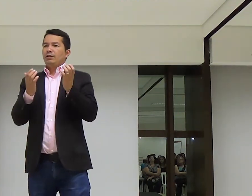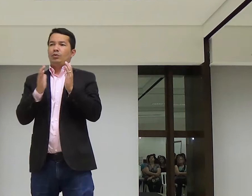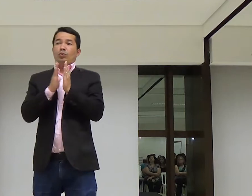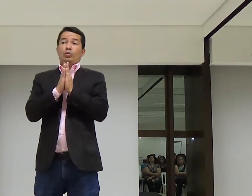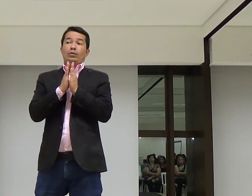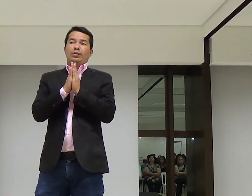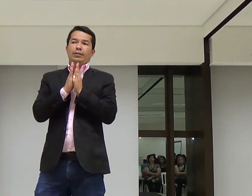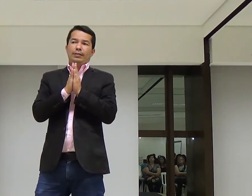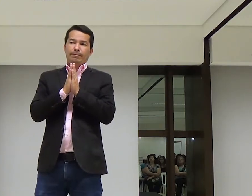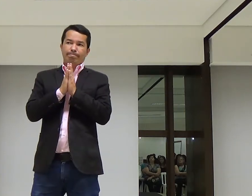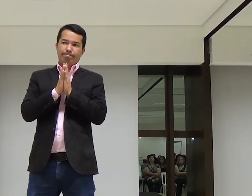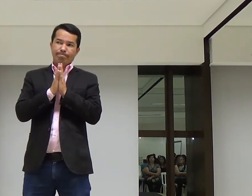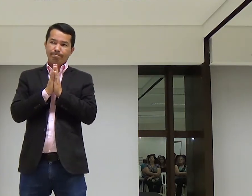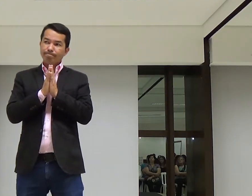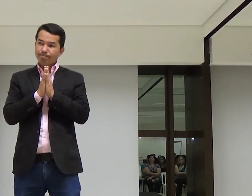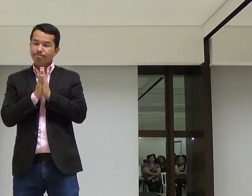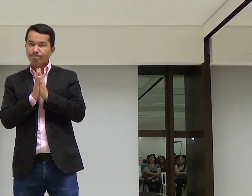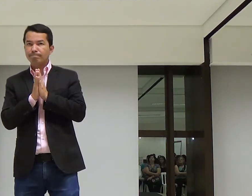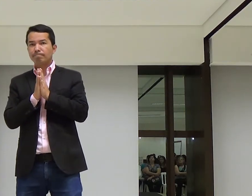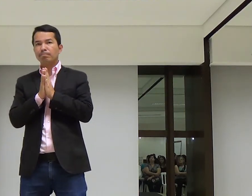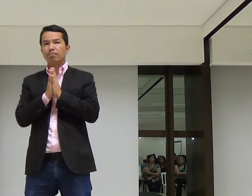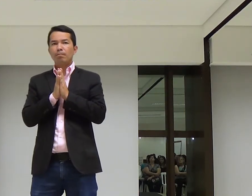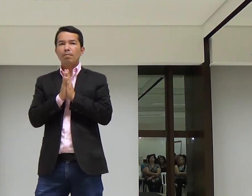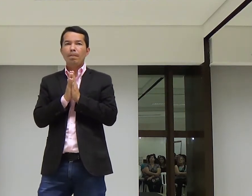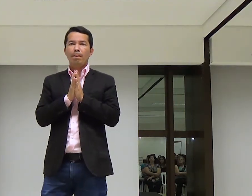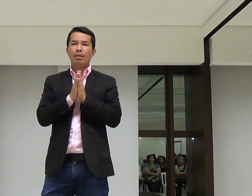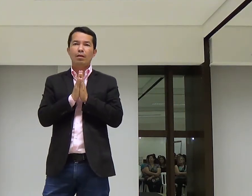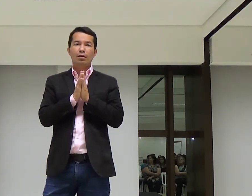Eu gostaria de orar